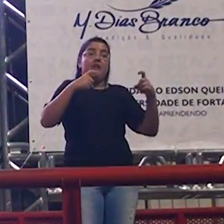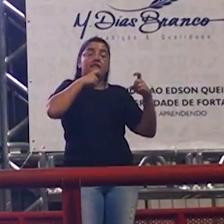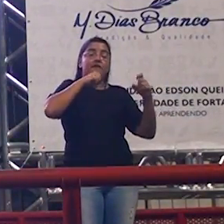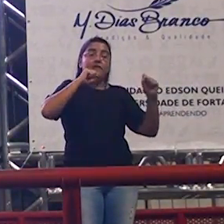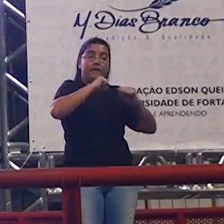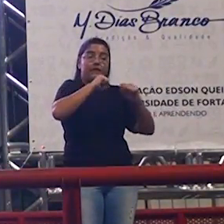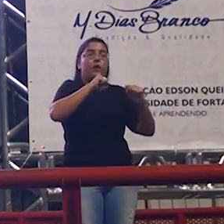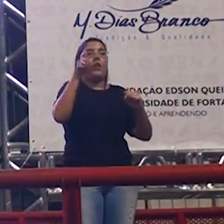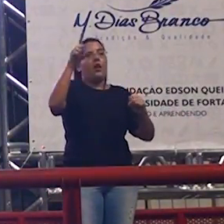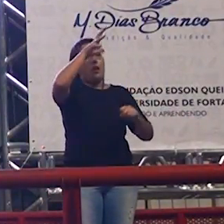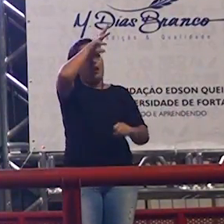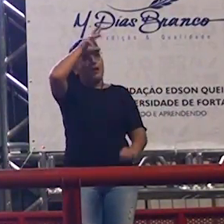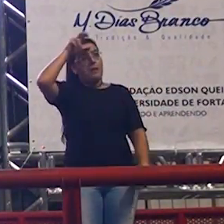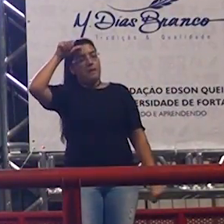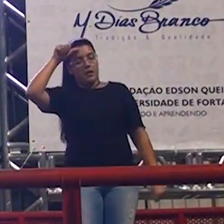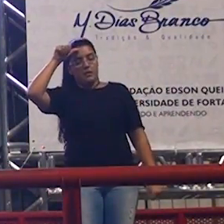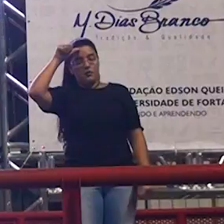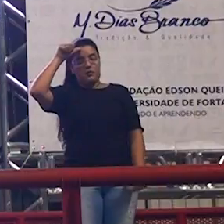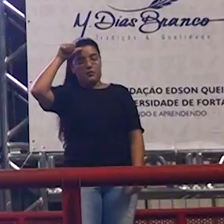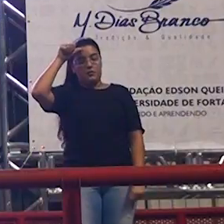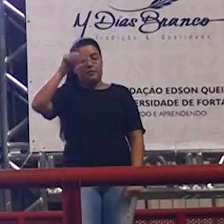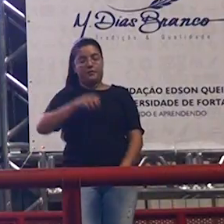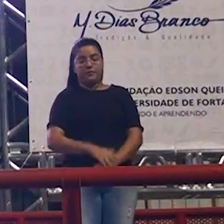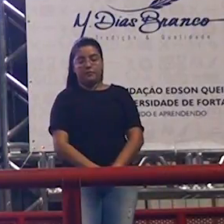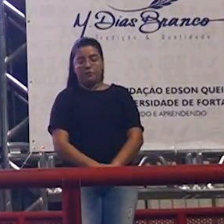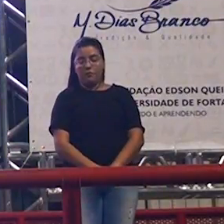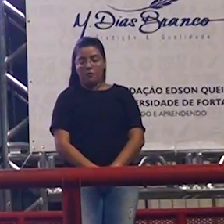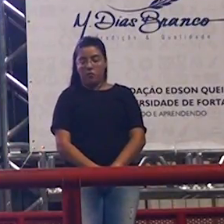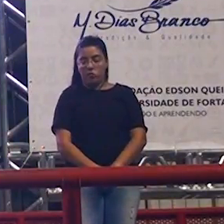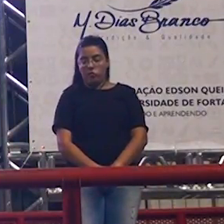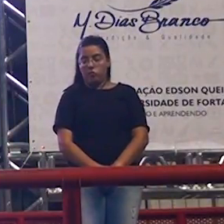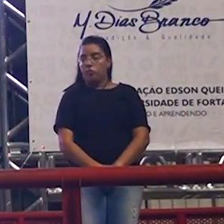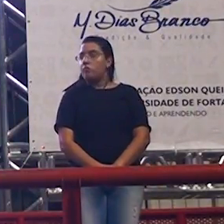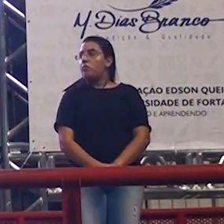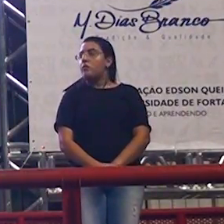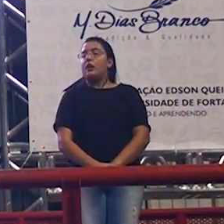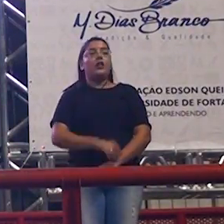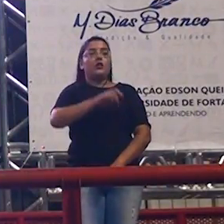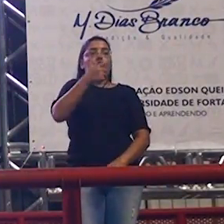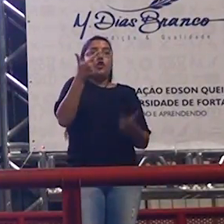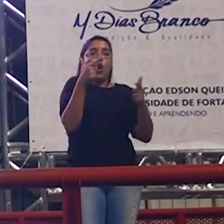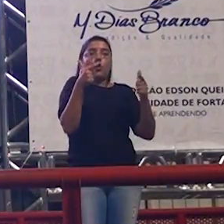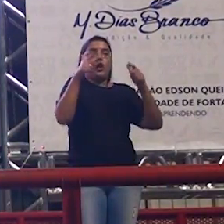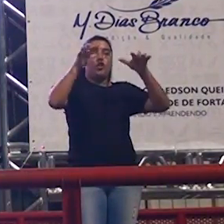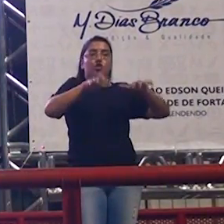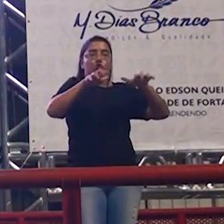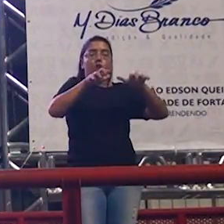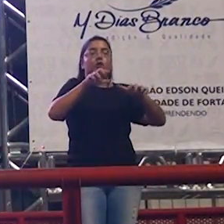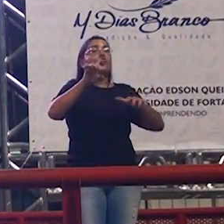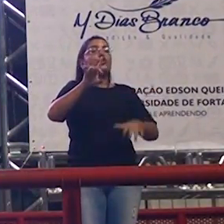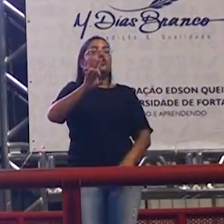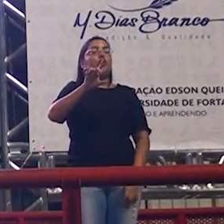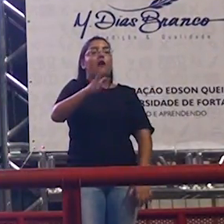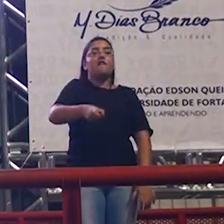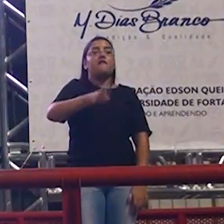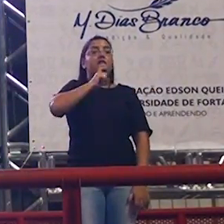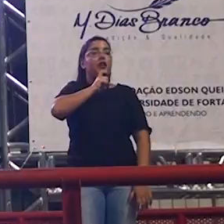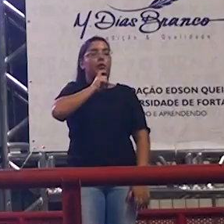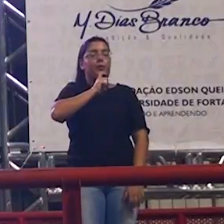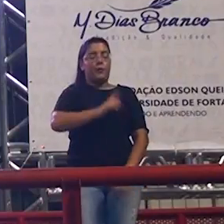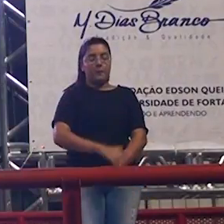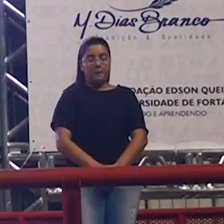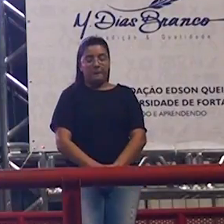Amazônia. O que é friagem? Frio. Ela não provoca chuvas, mas ela vai provocar frio, queda brusca de